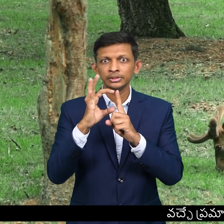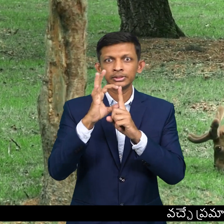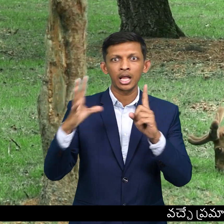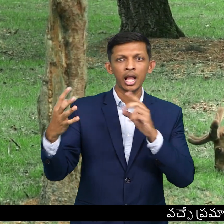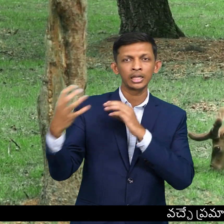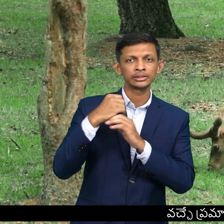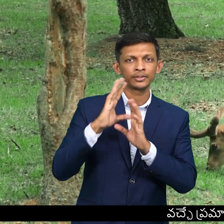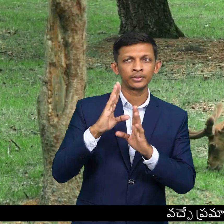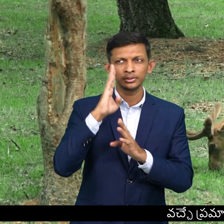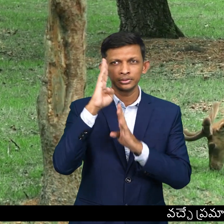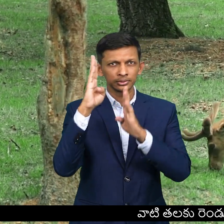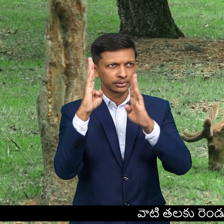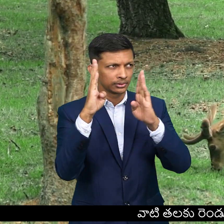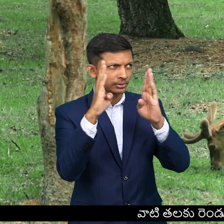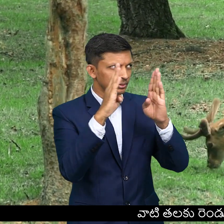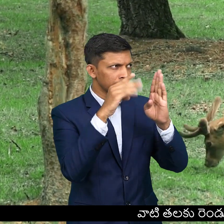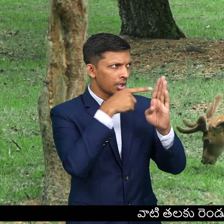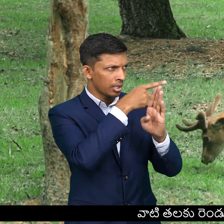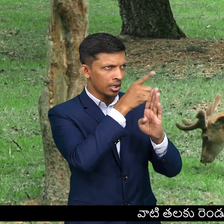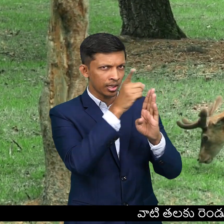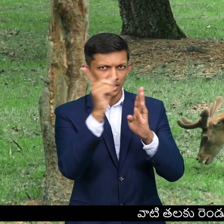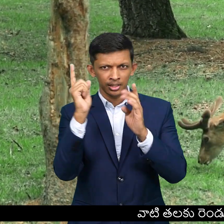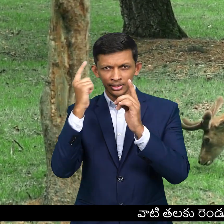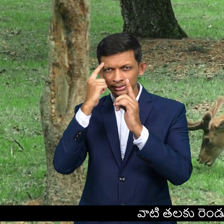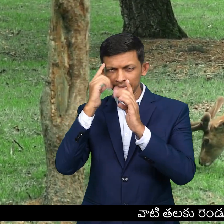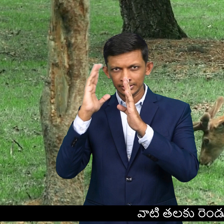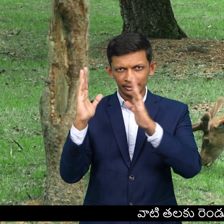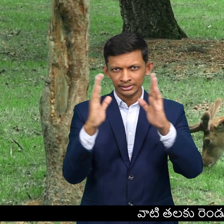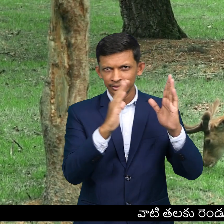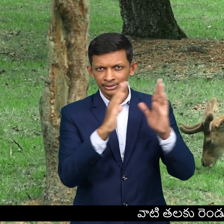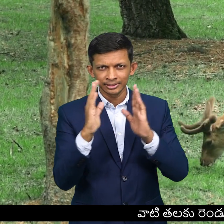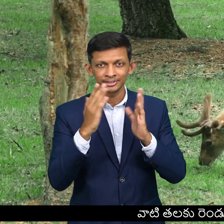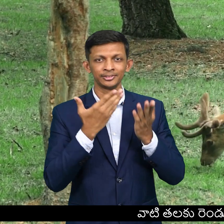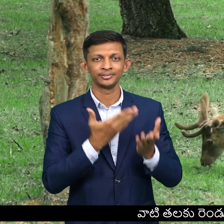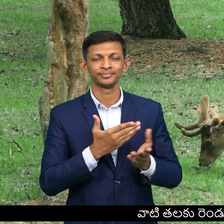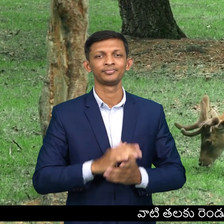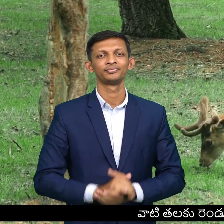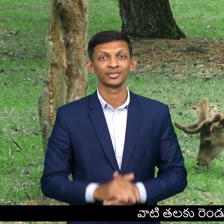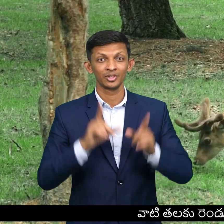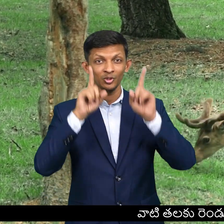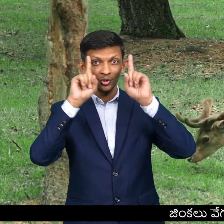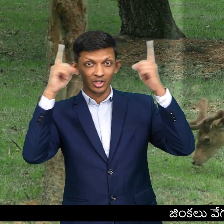ప్రమాదాన్ని గుర్తించడానికి వాటి తలకు రెండు వైపులా కళ్ళు ఉంటాయి.